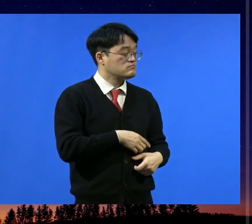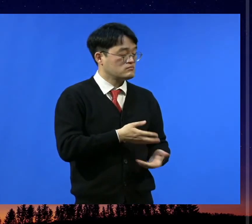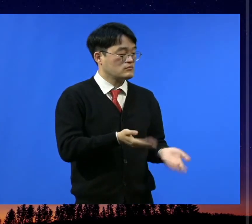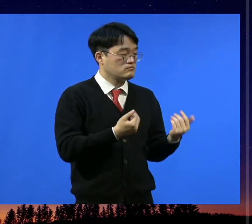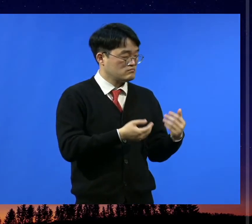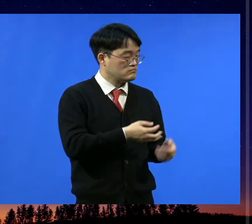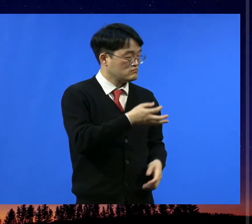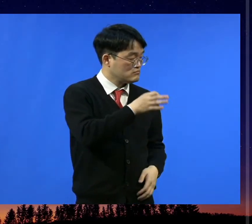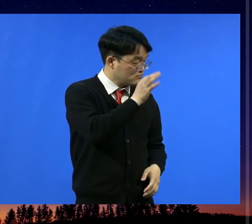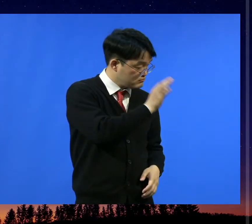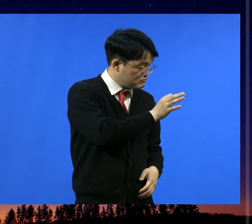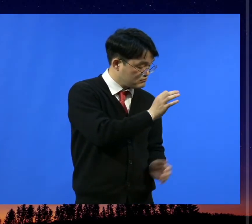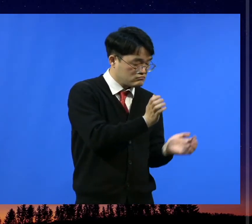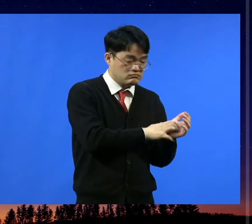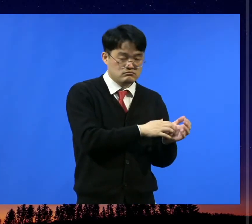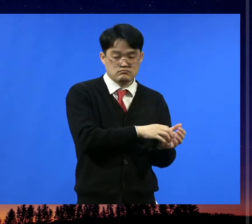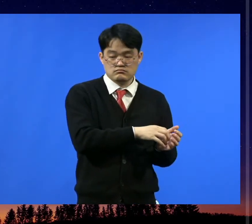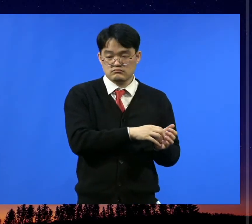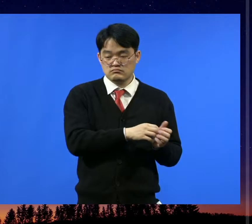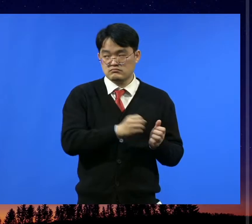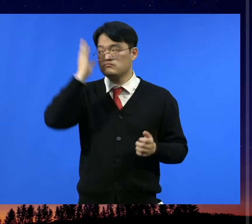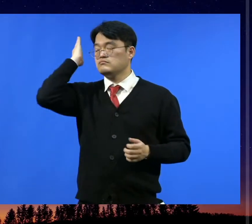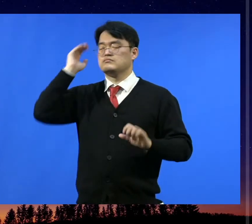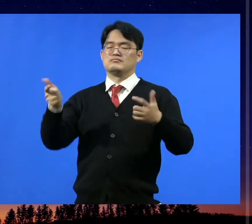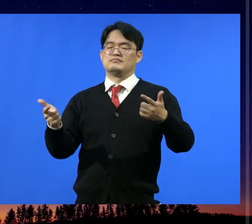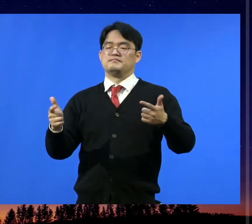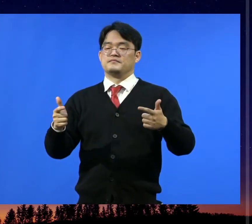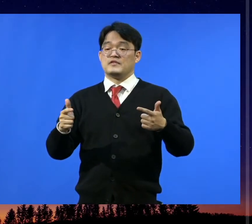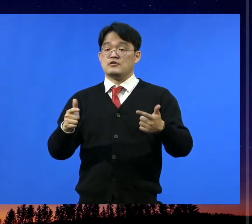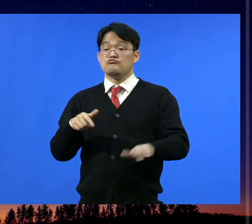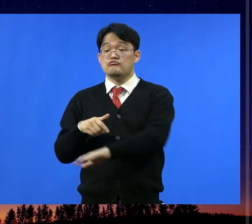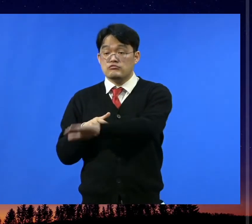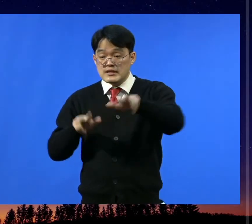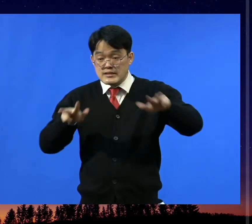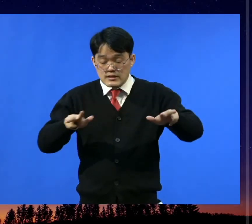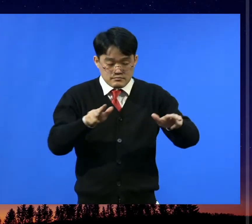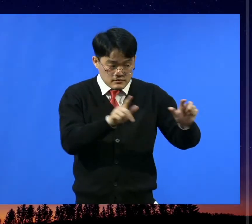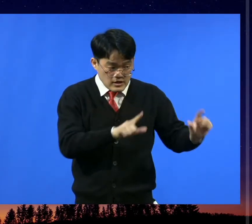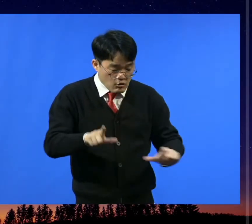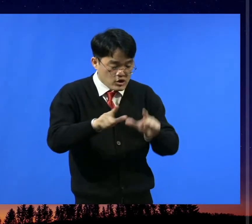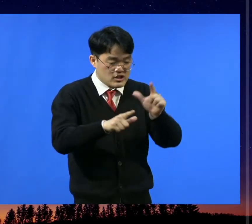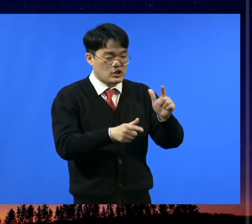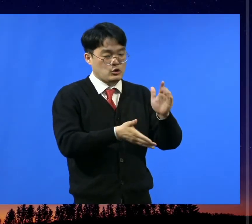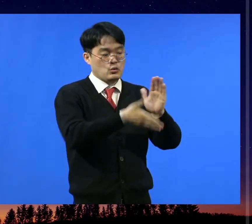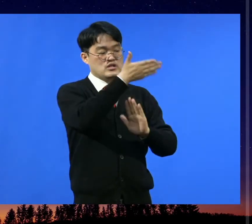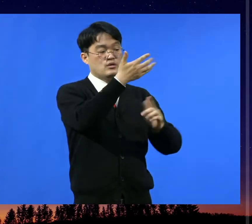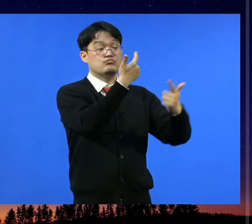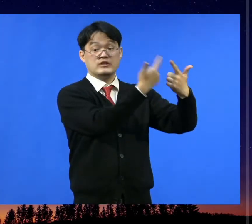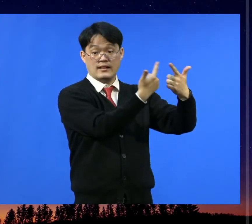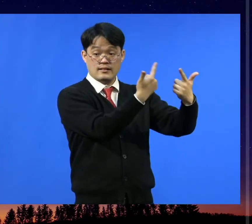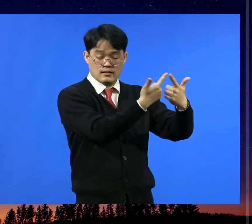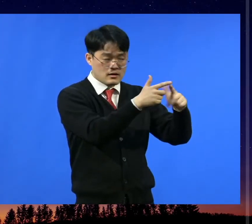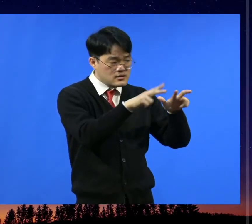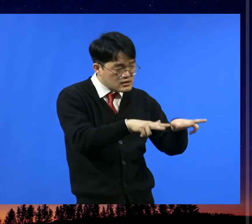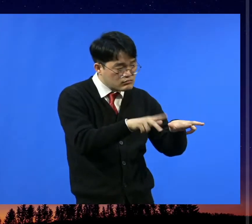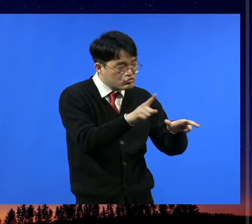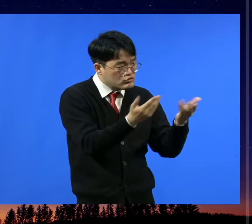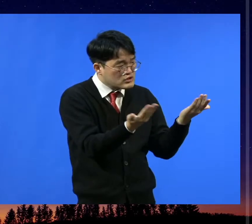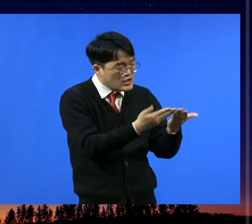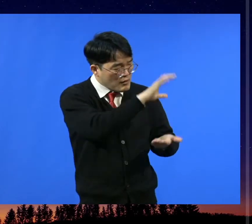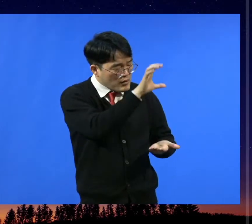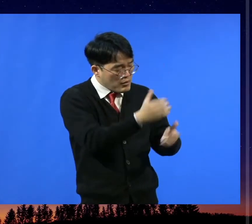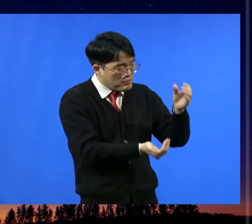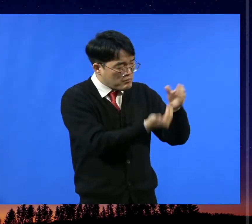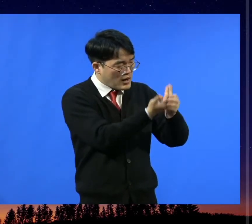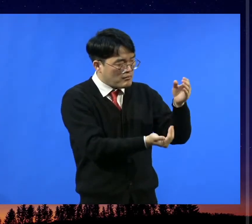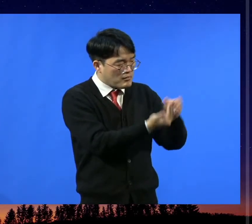사건들이 계속해서 그 도시 안에, 우리가 살고 있는 부산이면 부산 안에, 또 우리 주변에 어떤 일들이 계속 반복적으로 일어나는